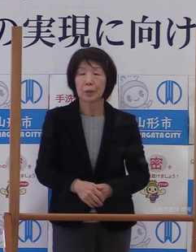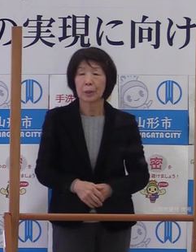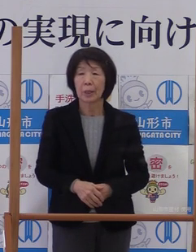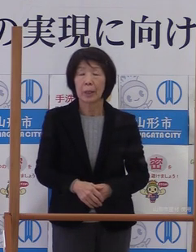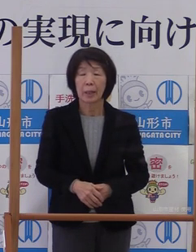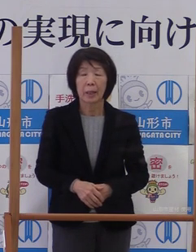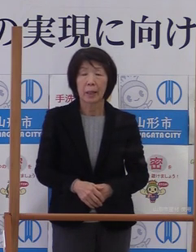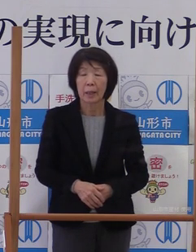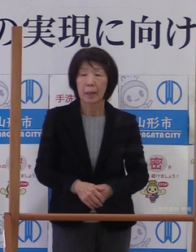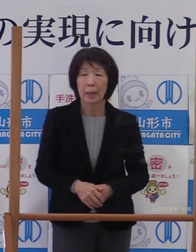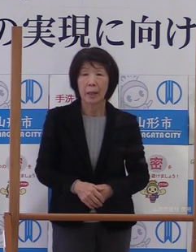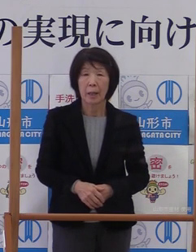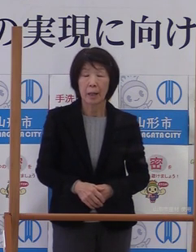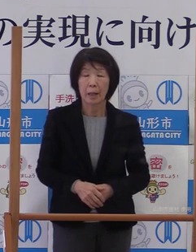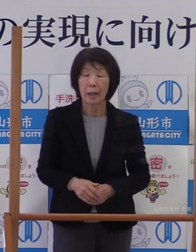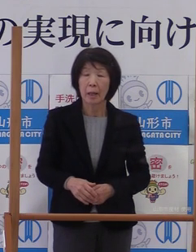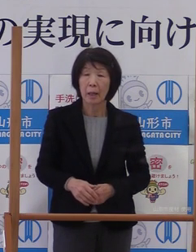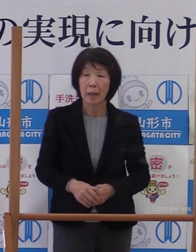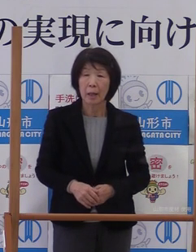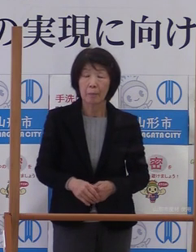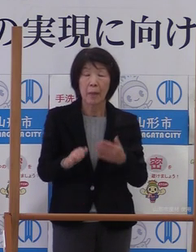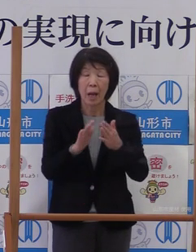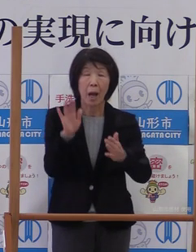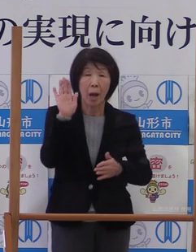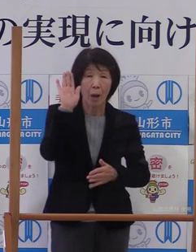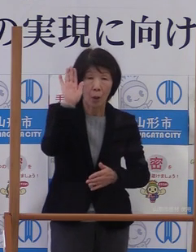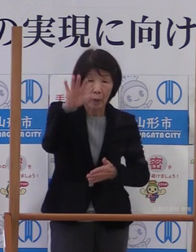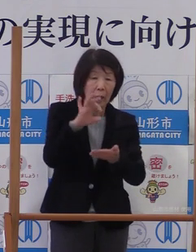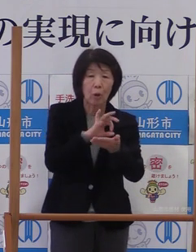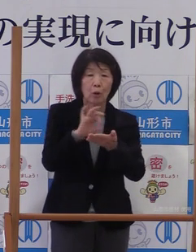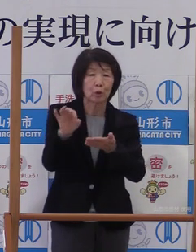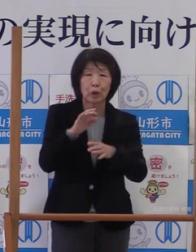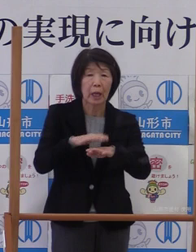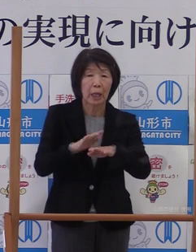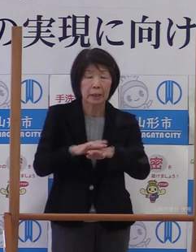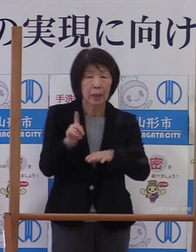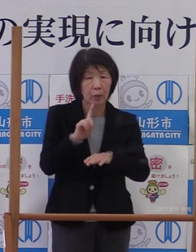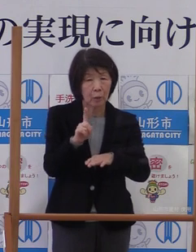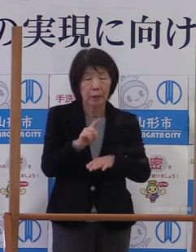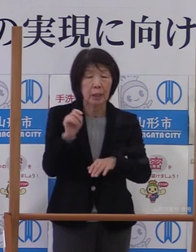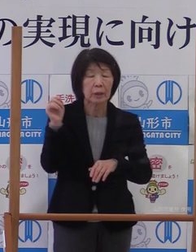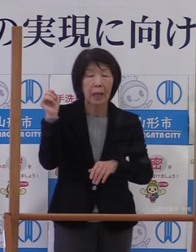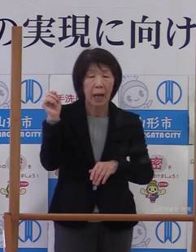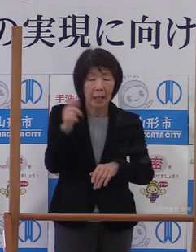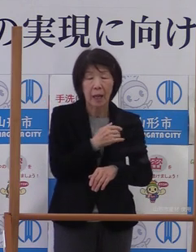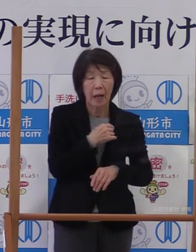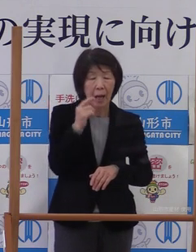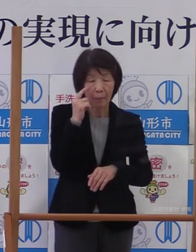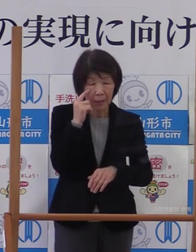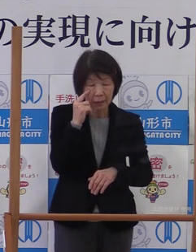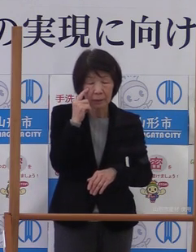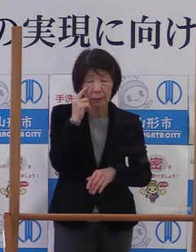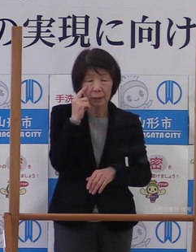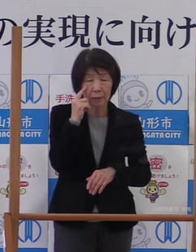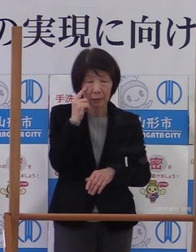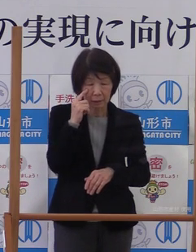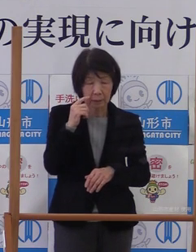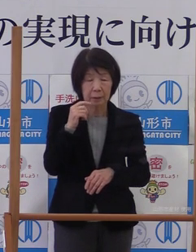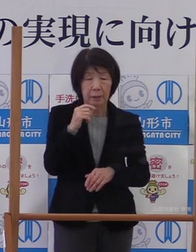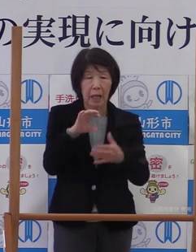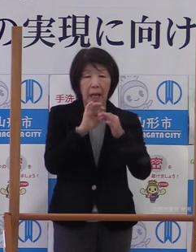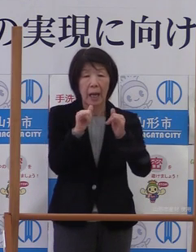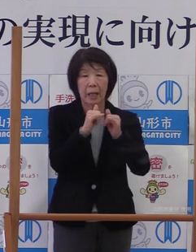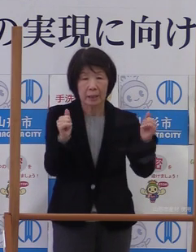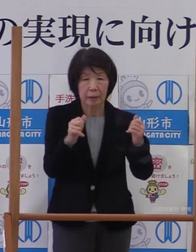れも以前申し上げた軒先の活用などはなるべく早くやっていきたいと 関係者とお話をしていきたいということ